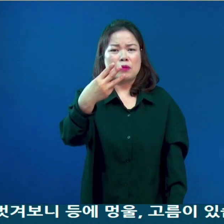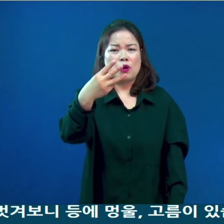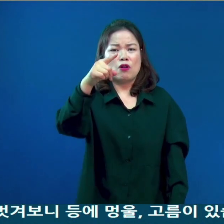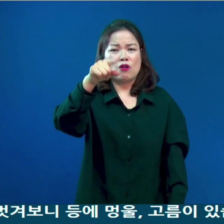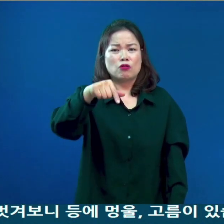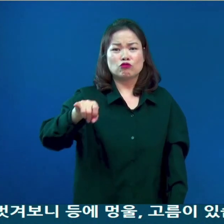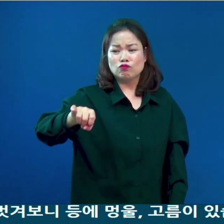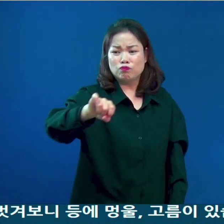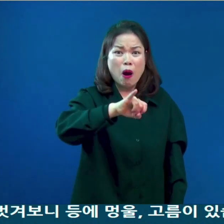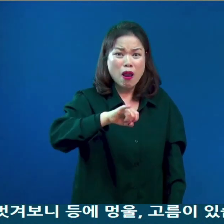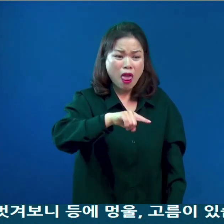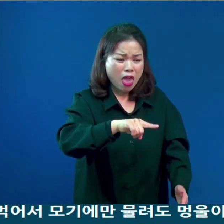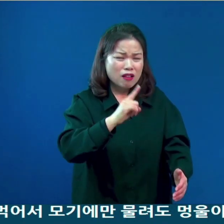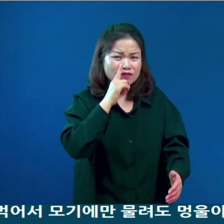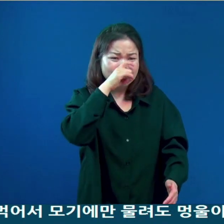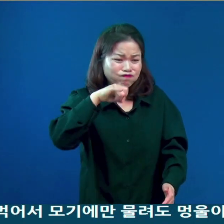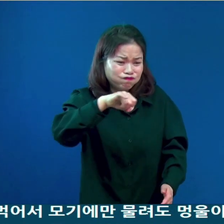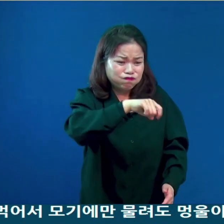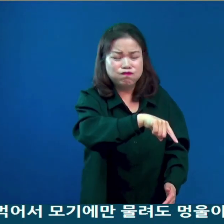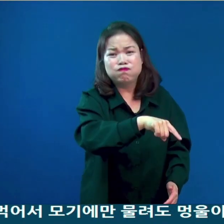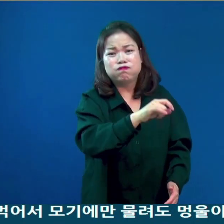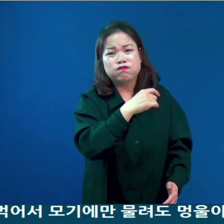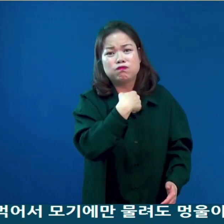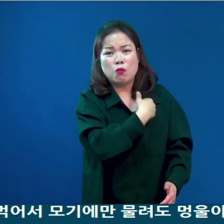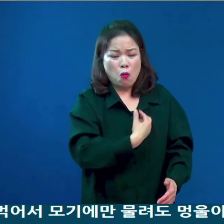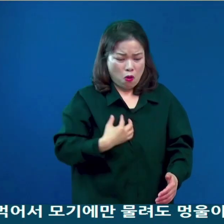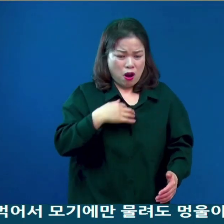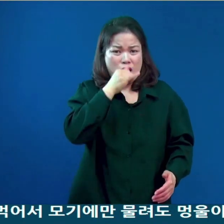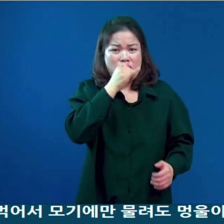그런 사람들이 강을 건너서 넘어오기 시작합니다.